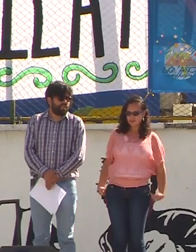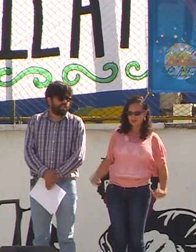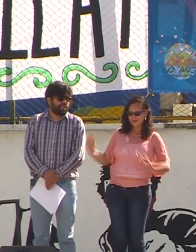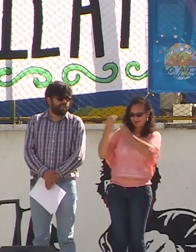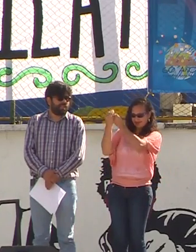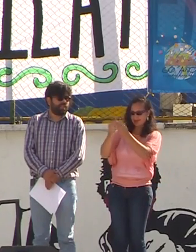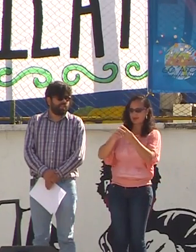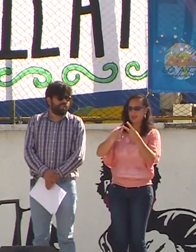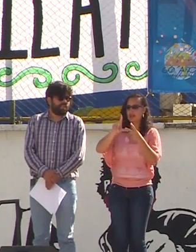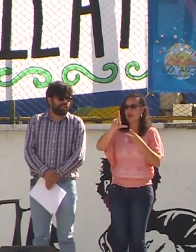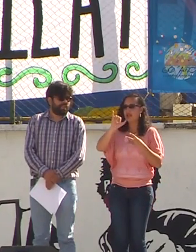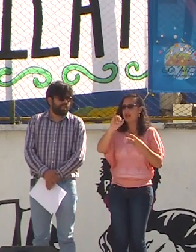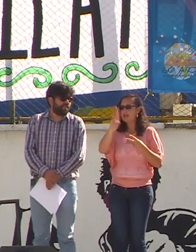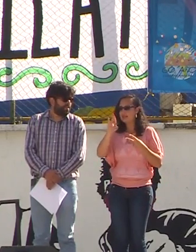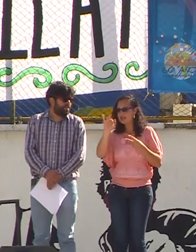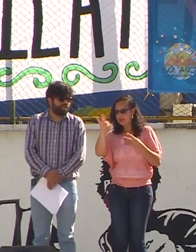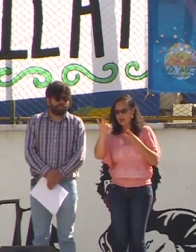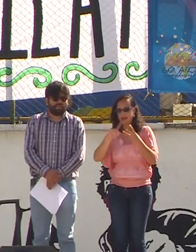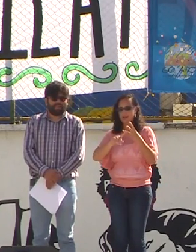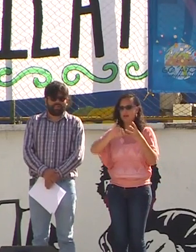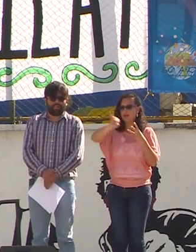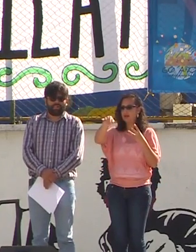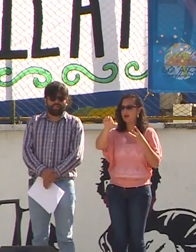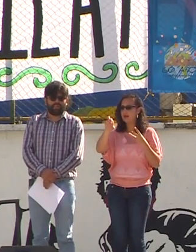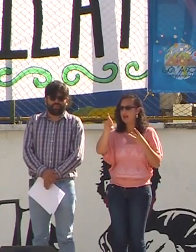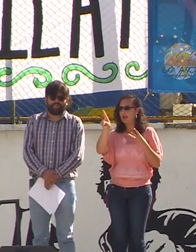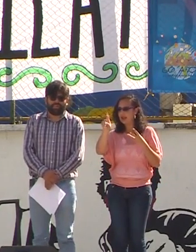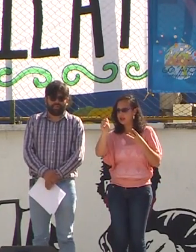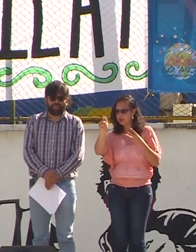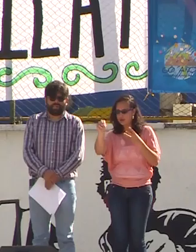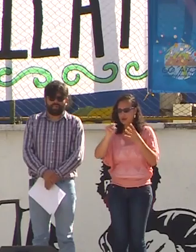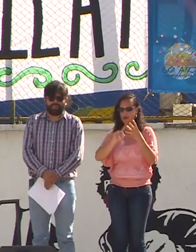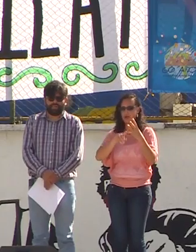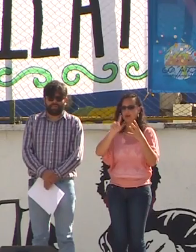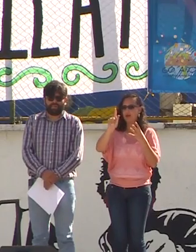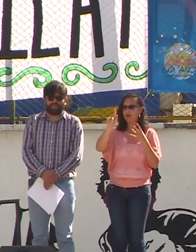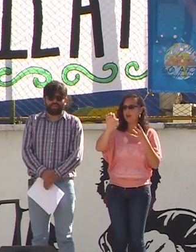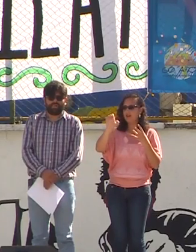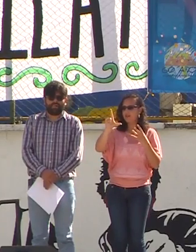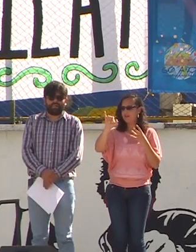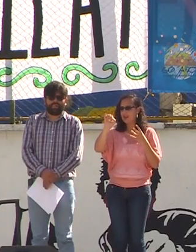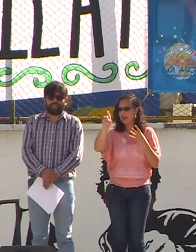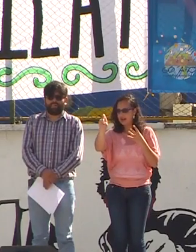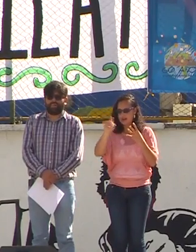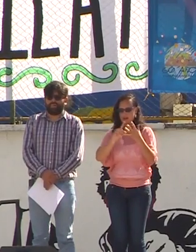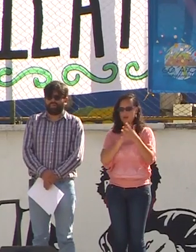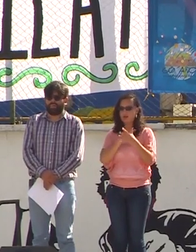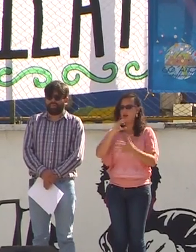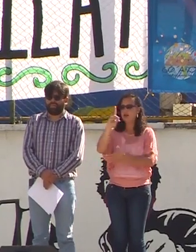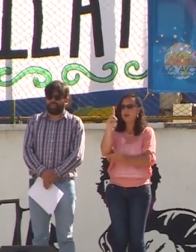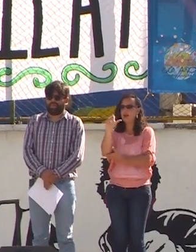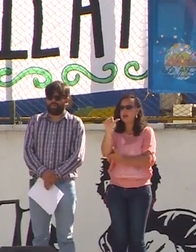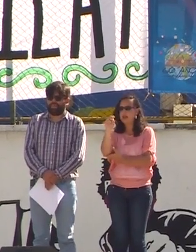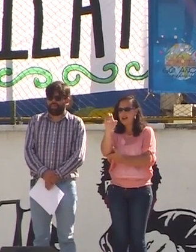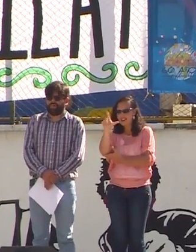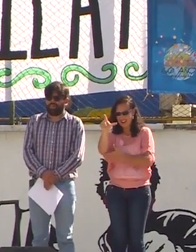Gerson, Félix, Daniel, con nuestros trabajadores a la